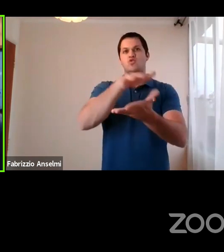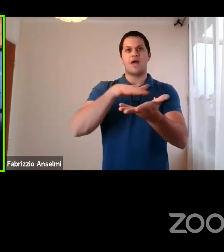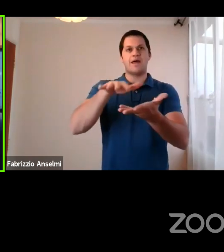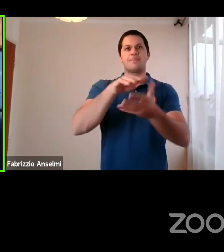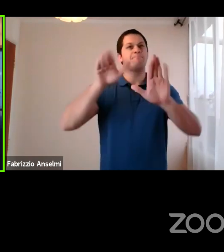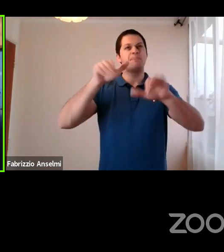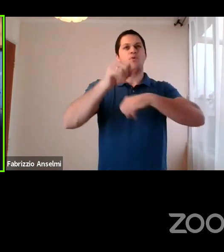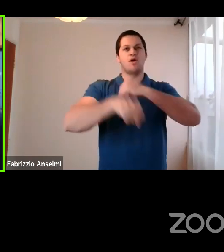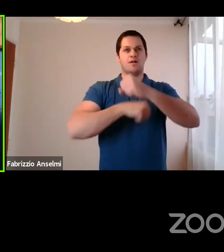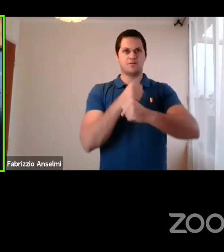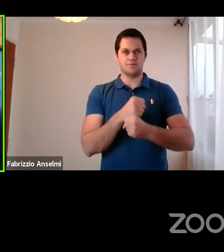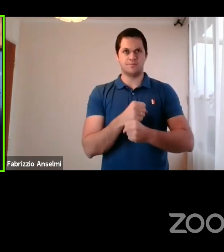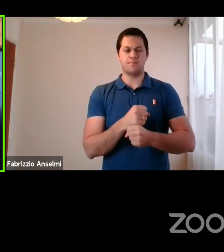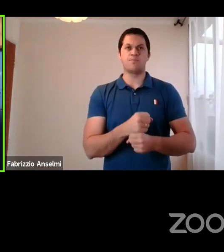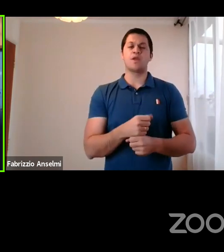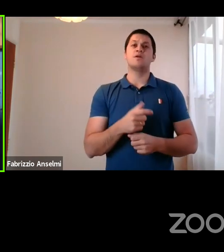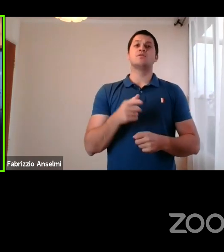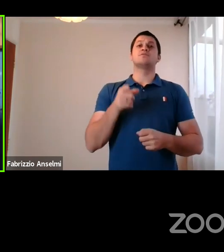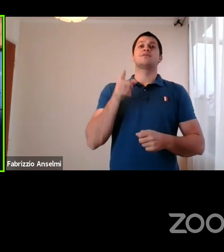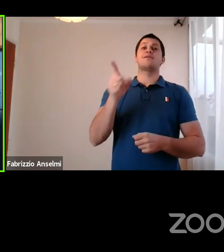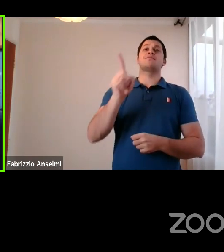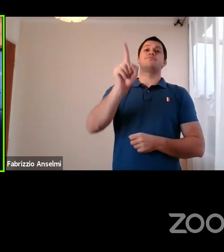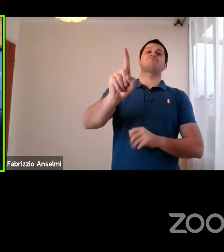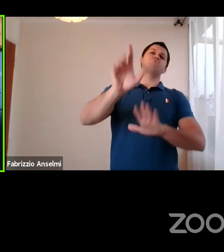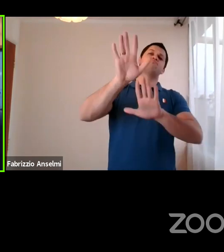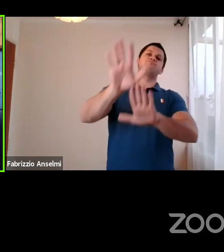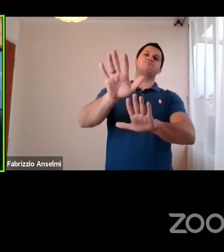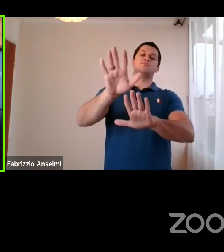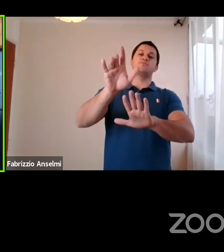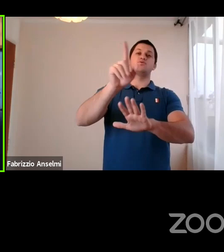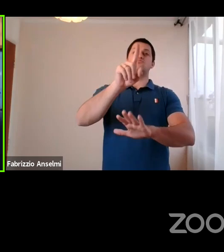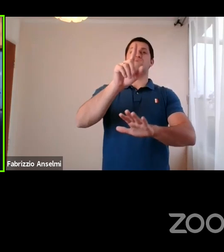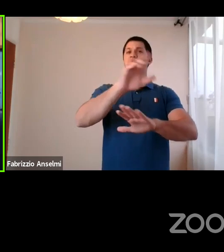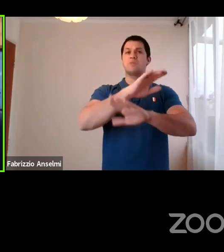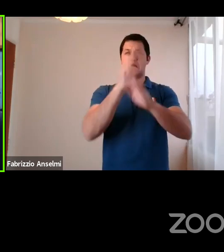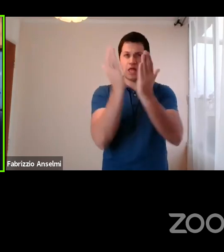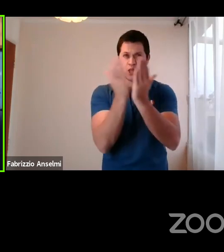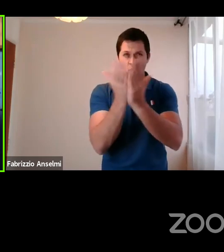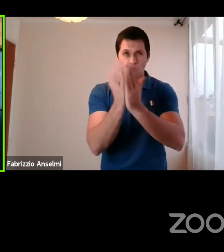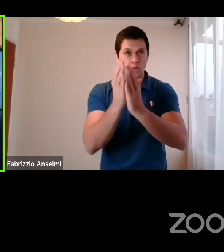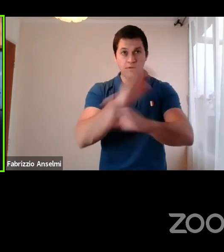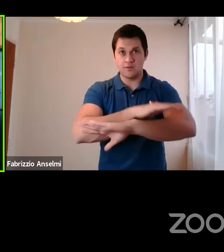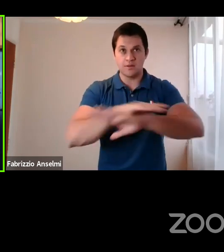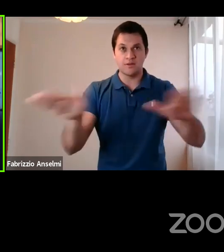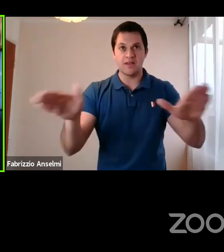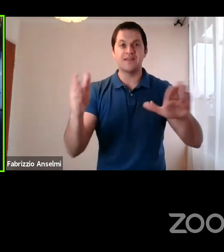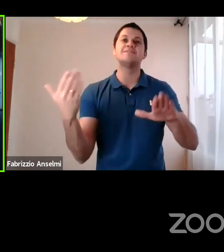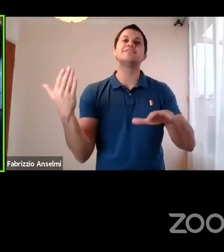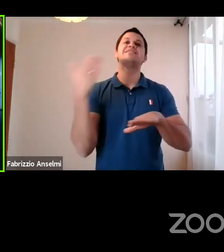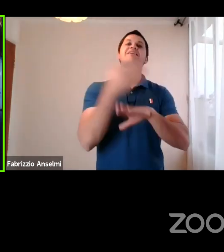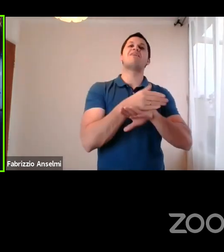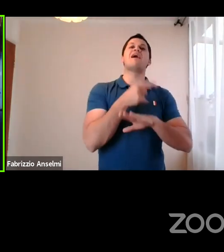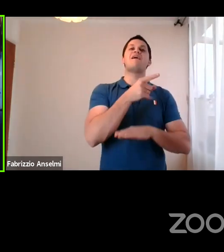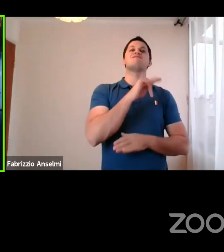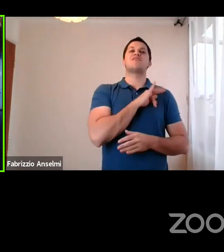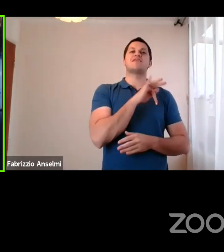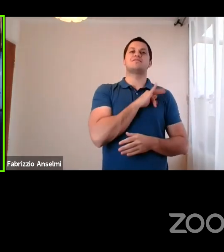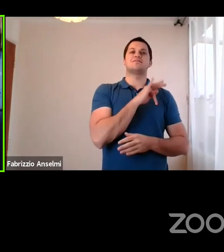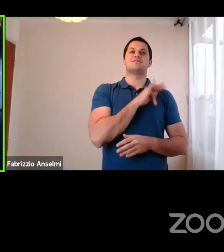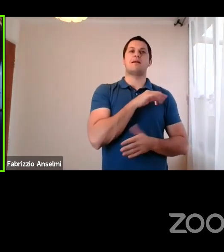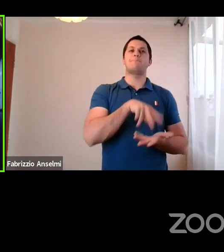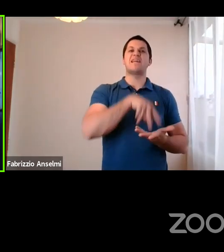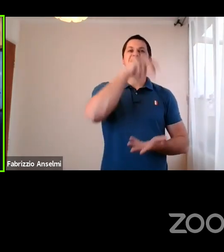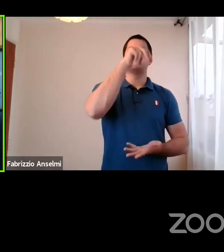Después de haber estado en Suecia, el profesor Cabezas estuvo en París y tomó cursos